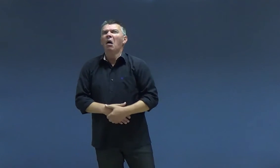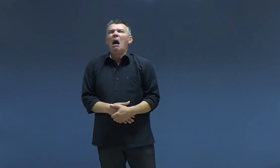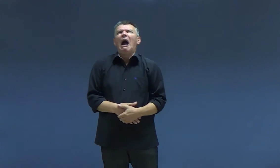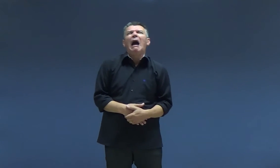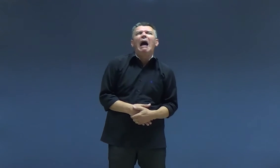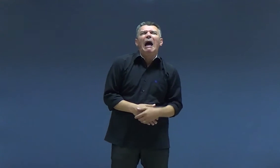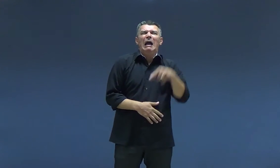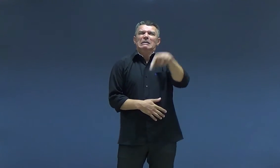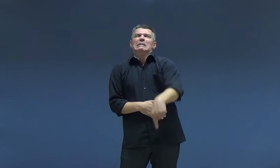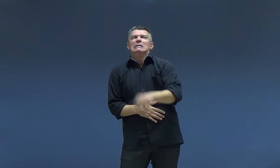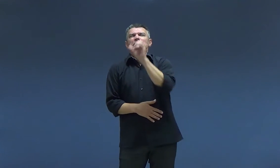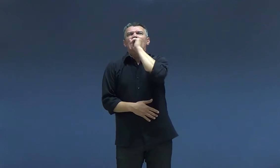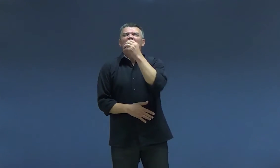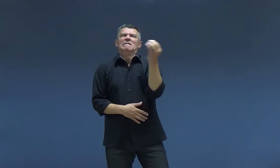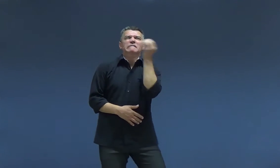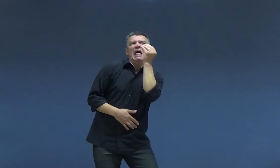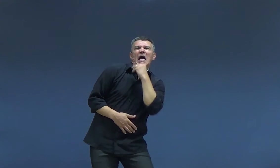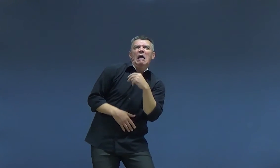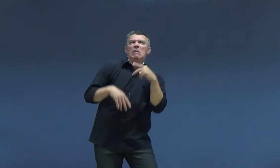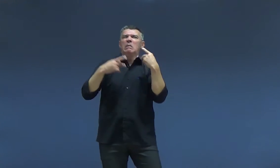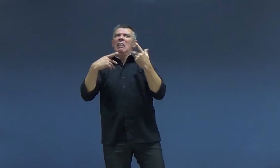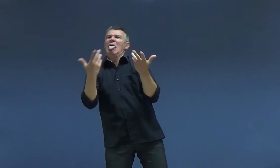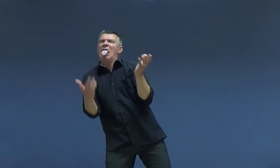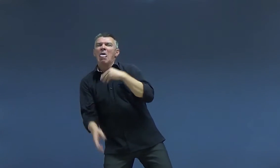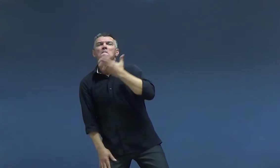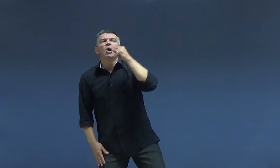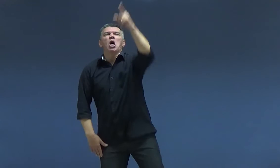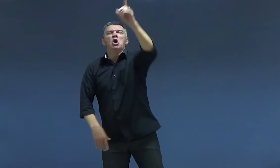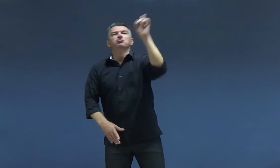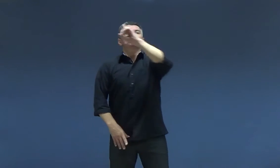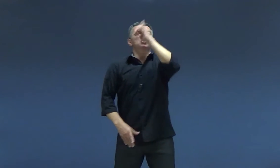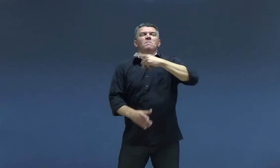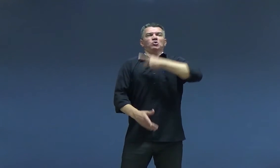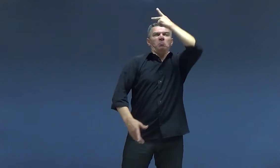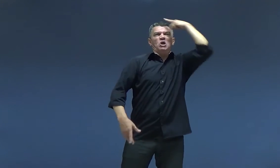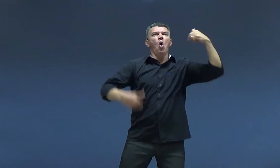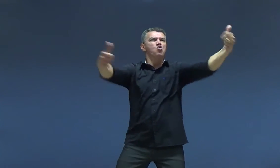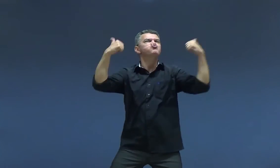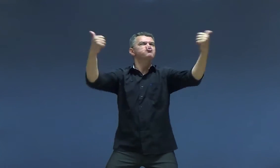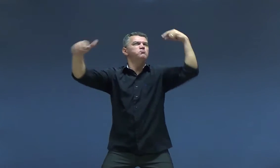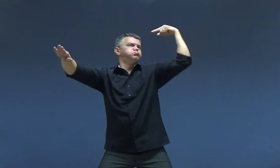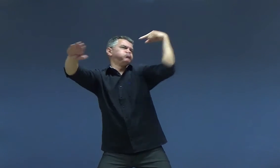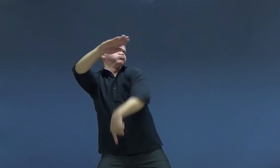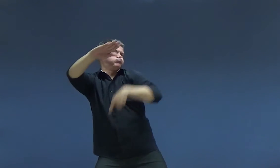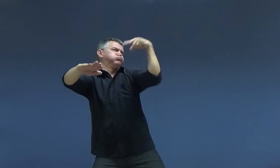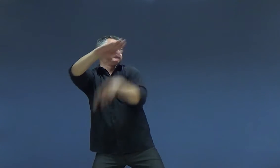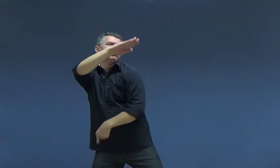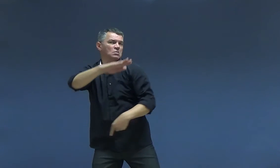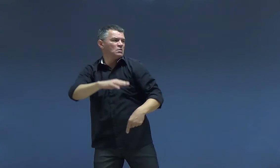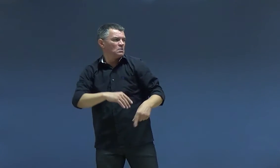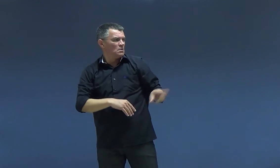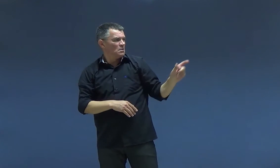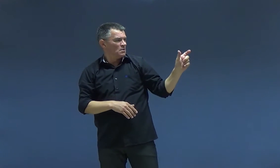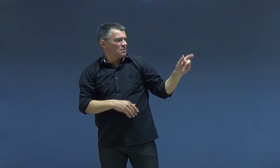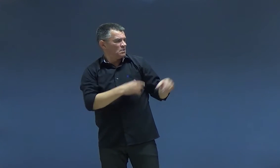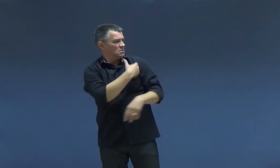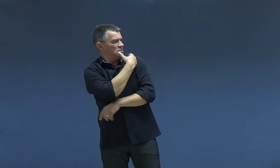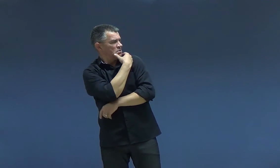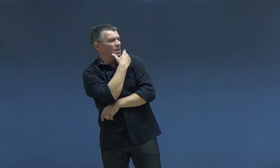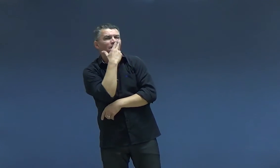Alguns dizem que, ai, mas aquele que não sabe é tão fraco, pregação, manda domingo, fazer uma história prega mais profundo. Ah,